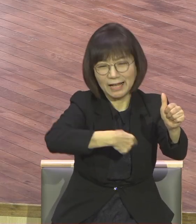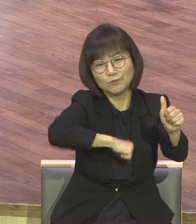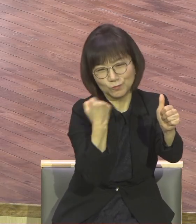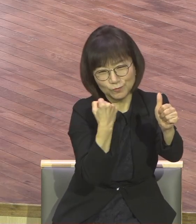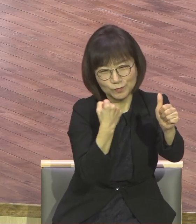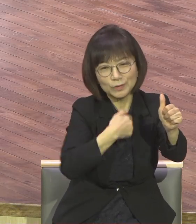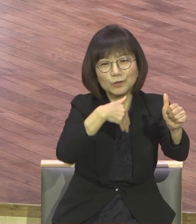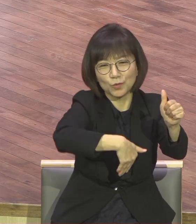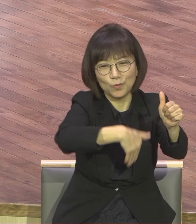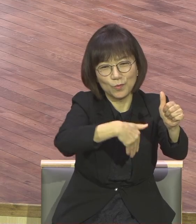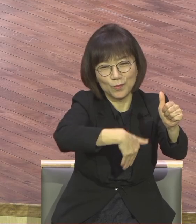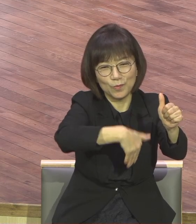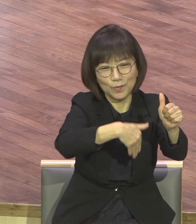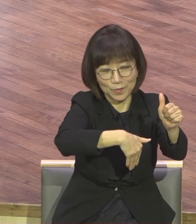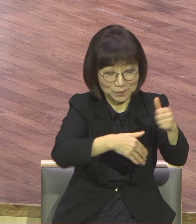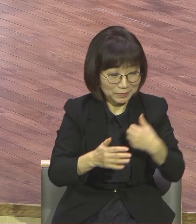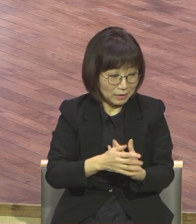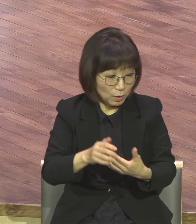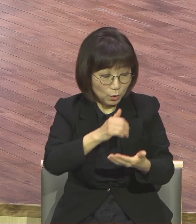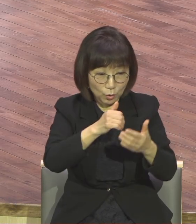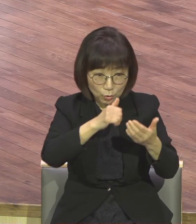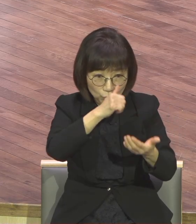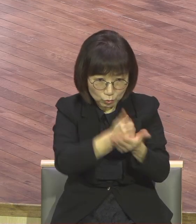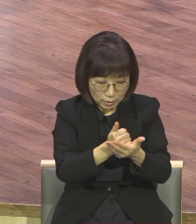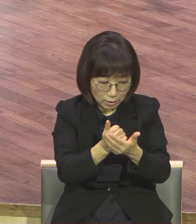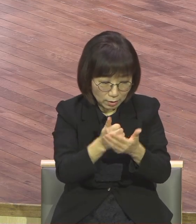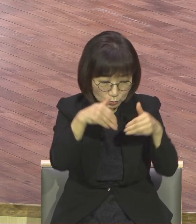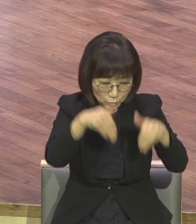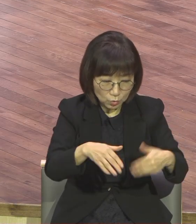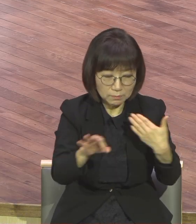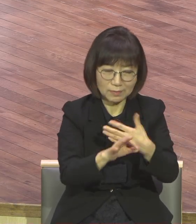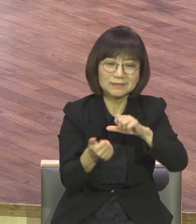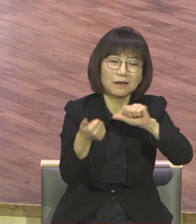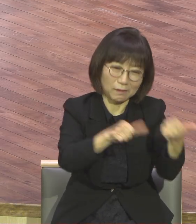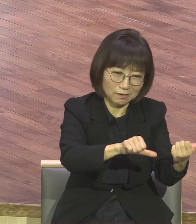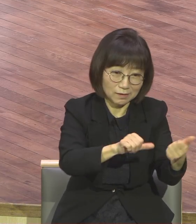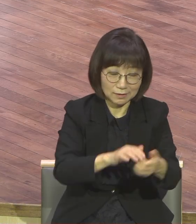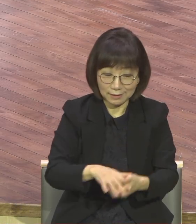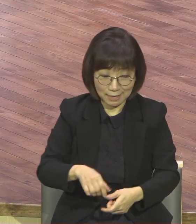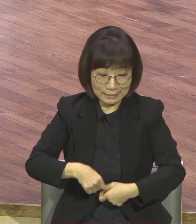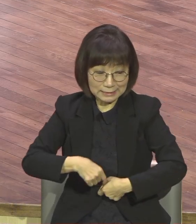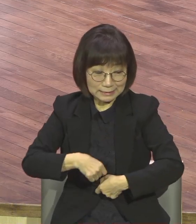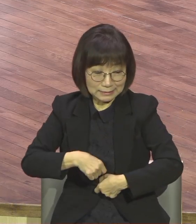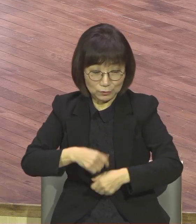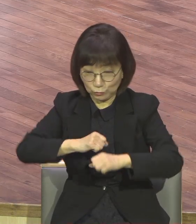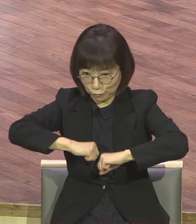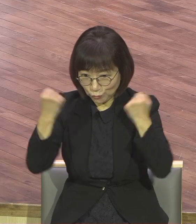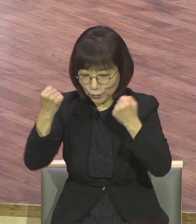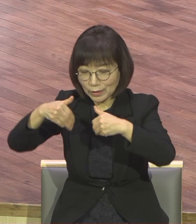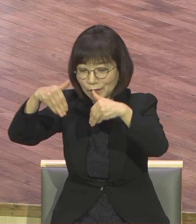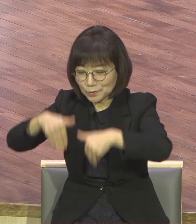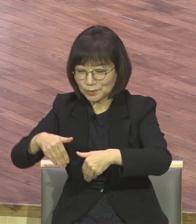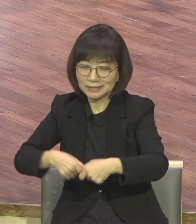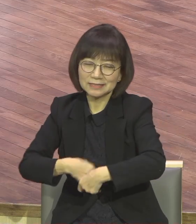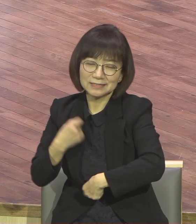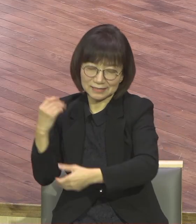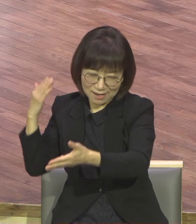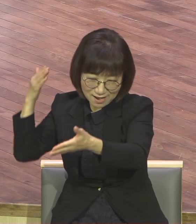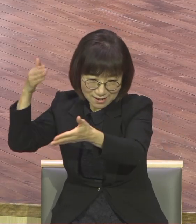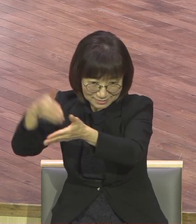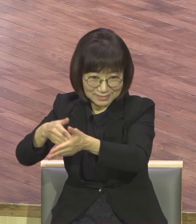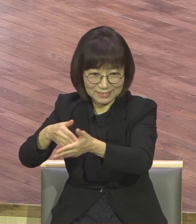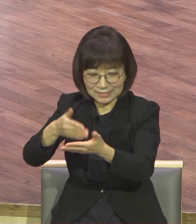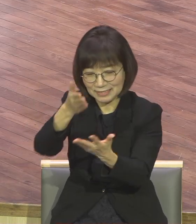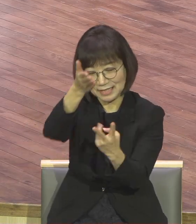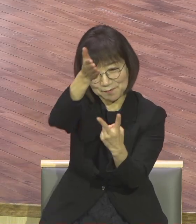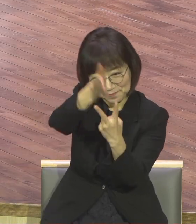알지 못하느냐? 혹은 죄의 종으로 사망에 이르고 혹은 순종의 종으로 의에 이르느니라. 사도